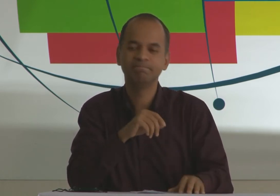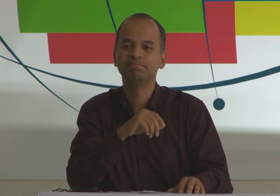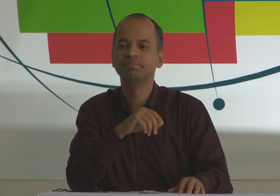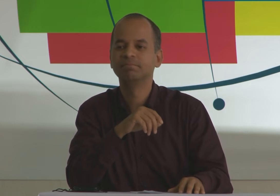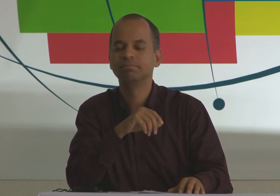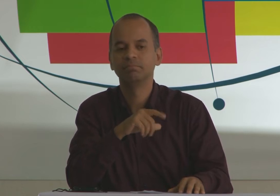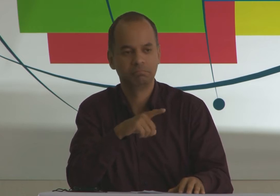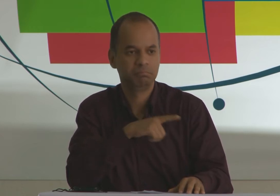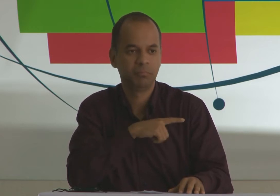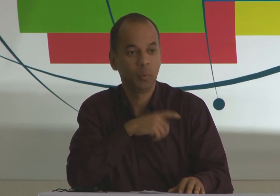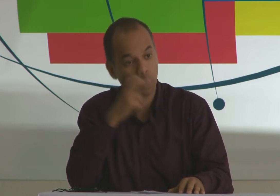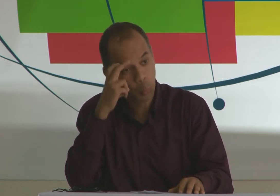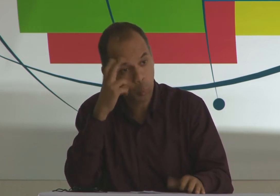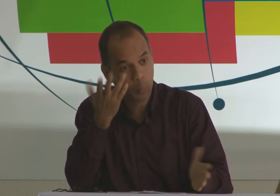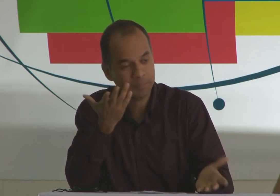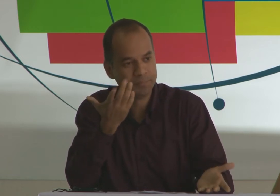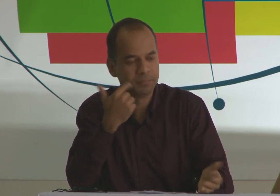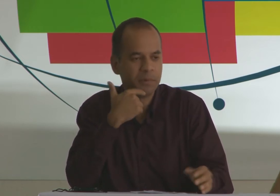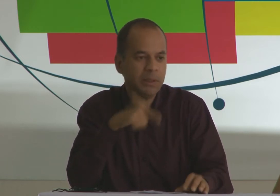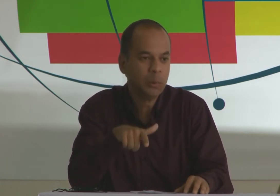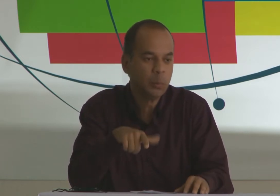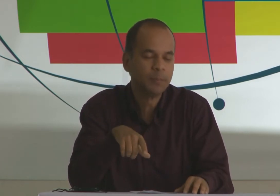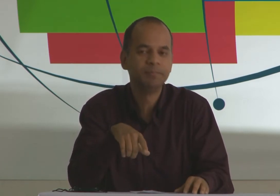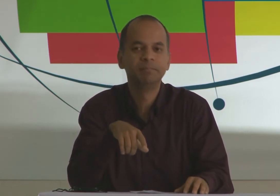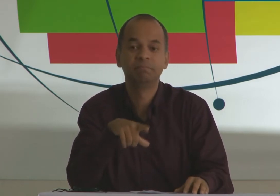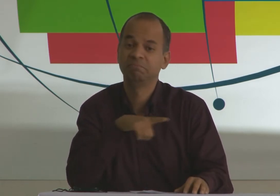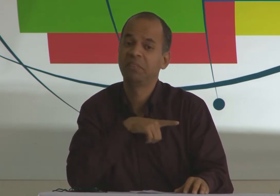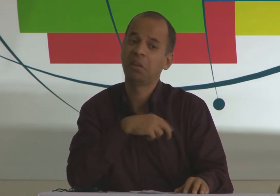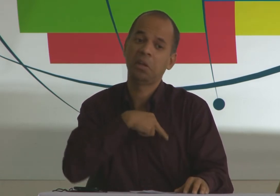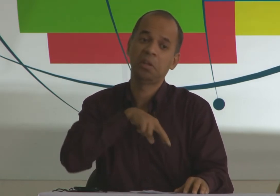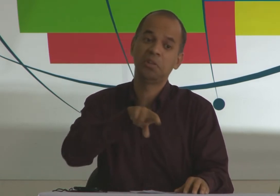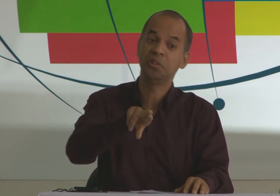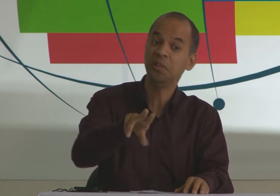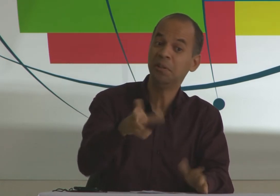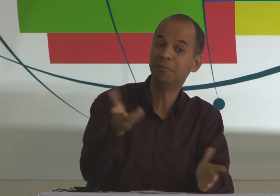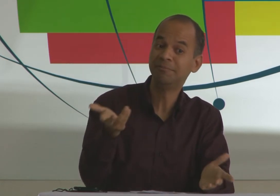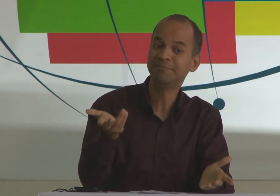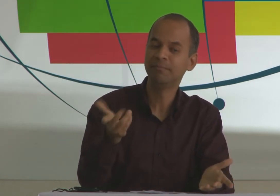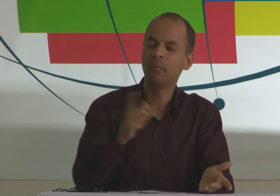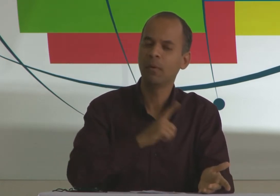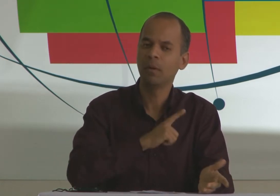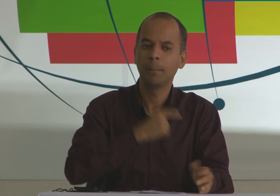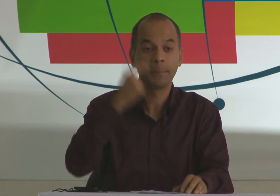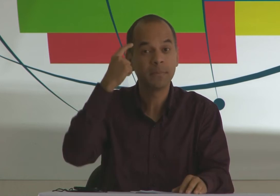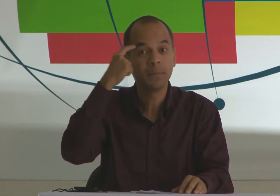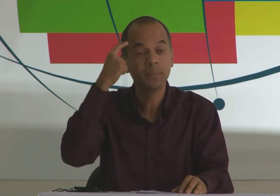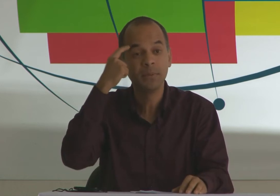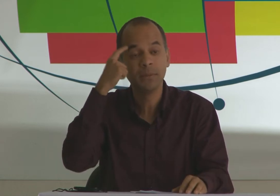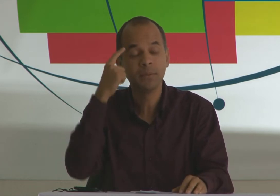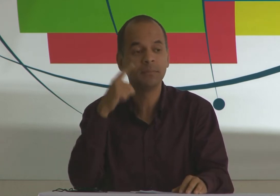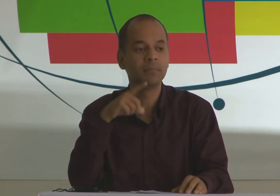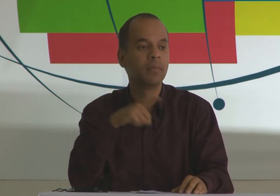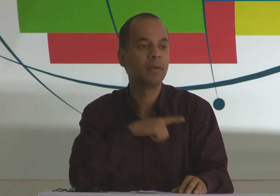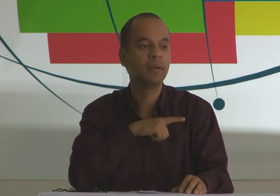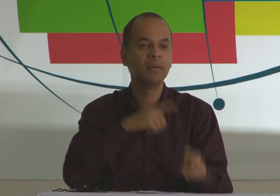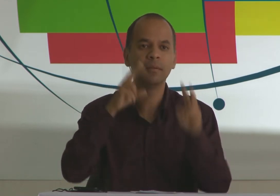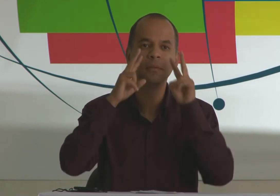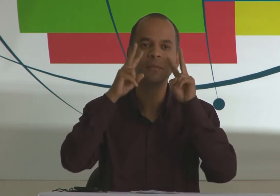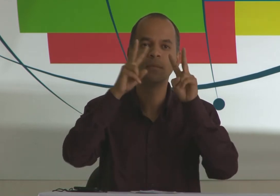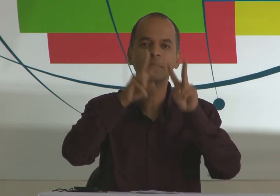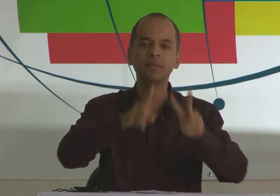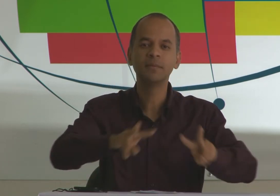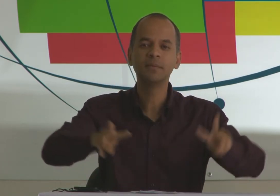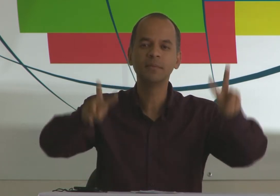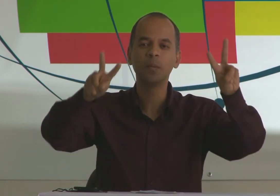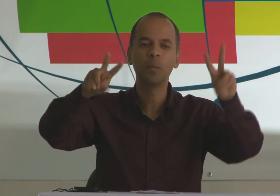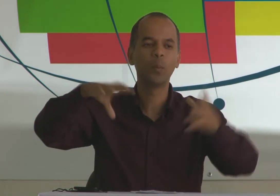surdo. Ser surdo está atrelado, de fato, a uma questão de identidade, está a uma questão linguística e também a uma questão de cultura. E a gente